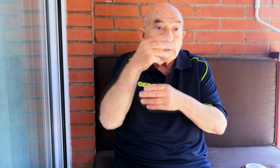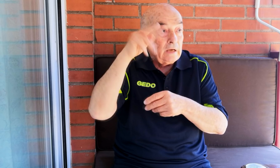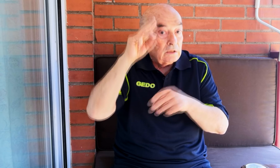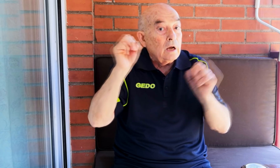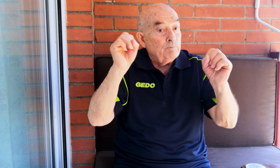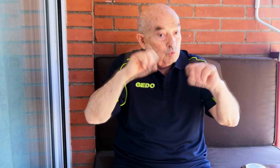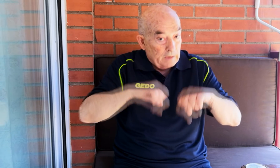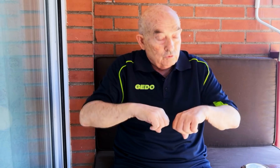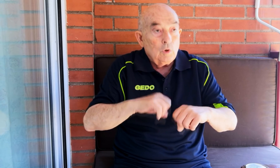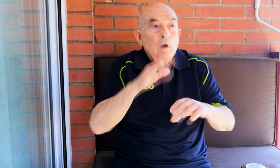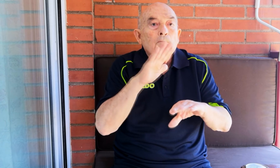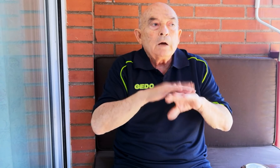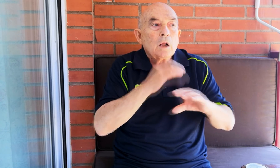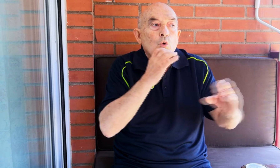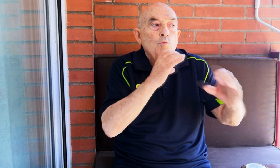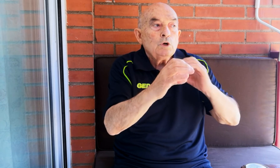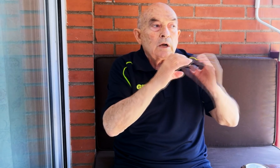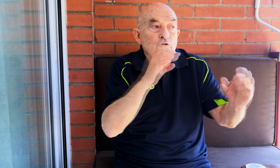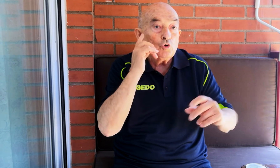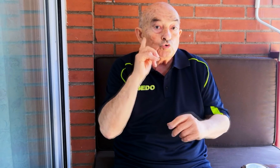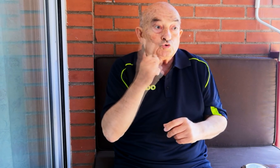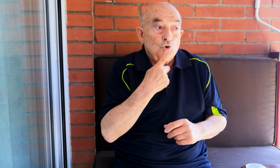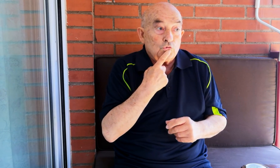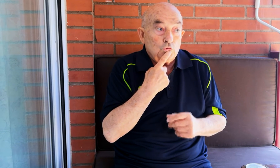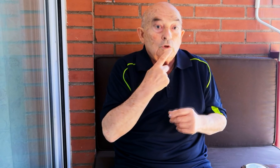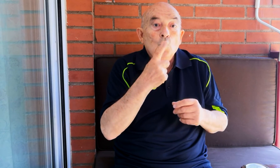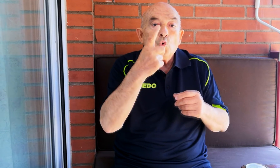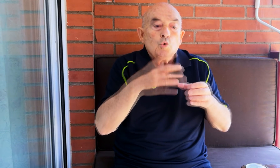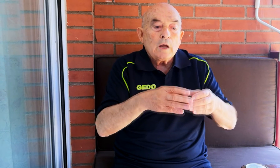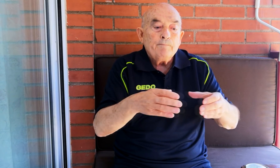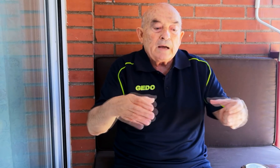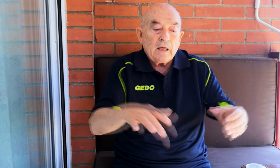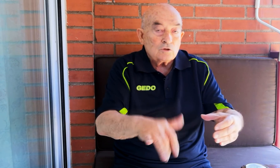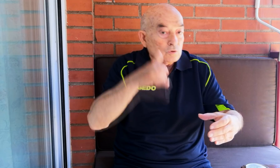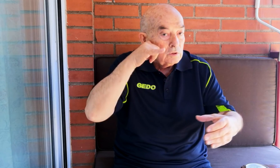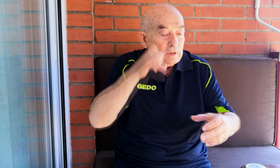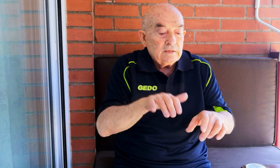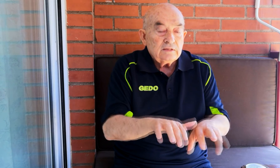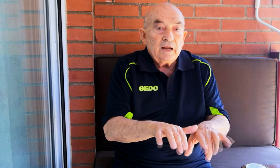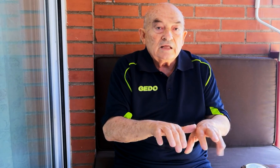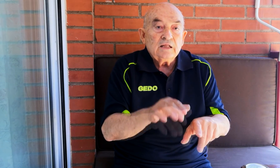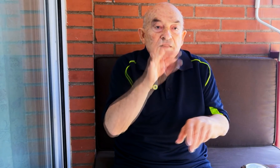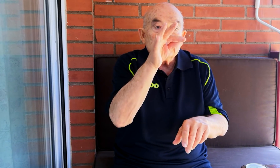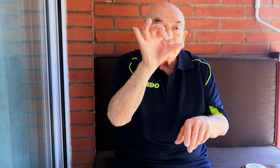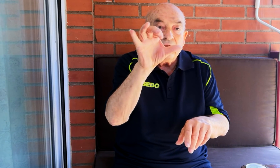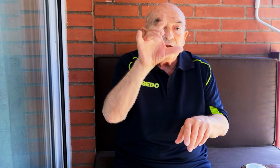Finalment, amb la Generalitat de Catalunya vam poder aconseguir una subvenció per poder disposar